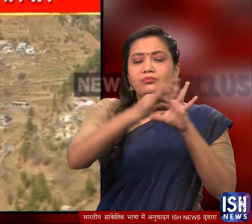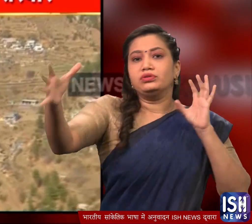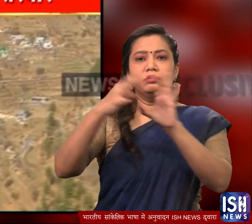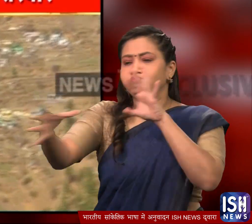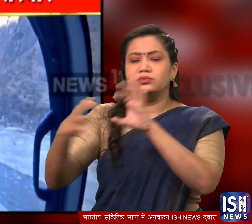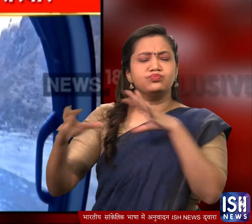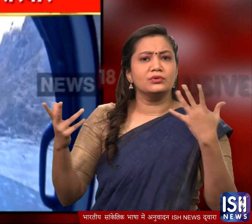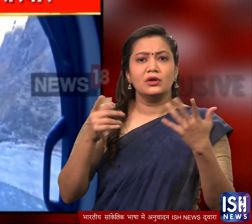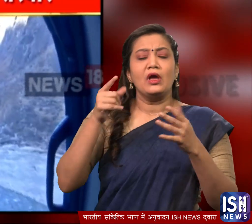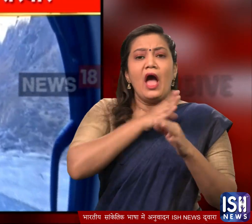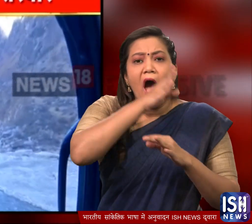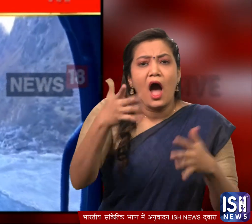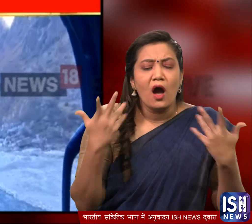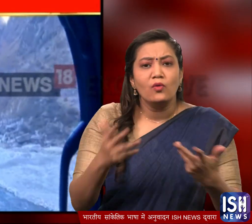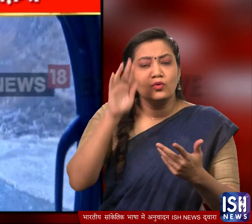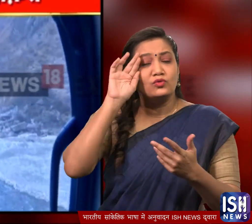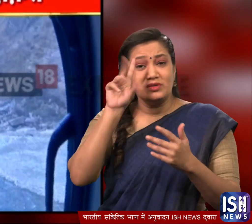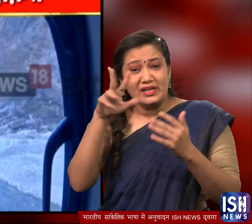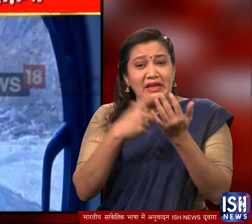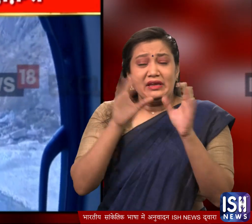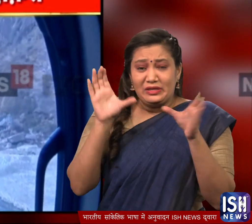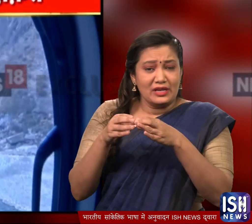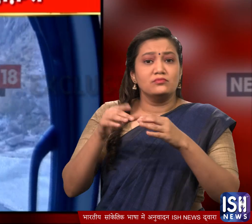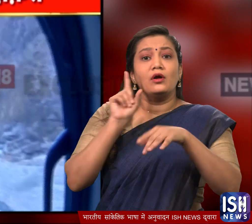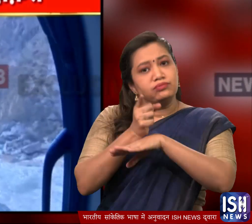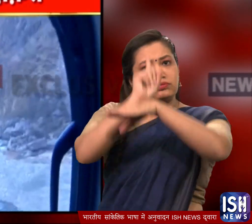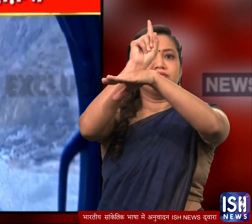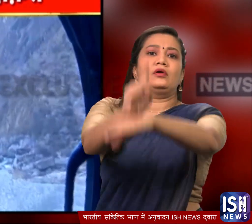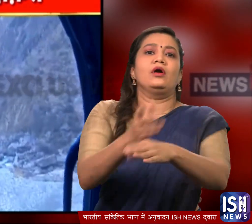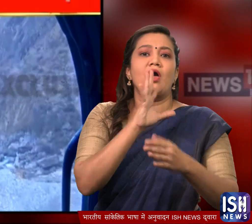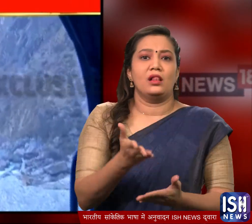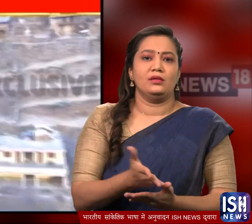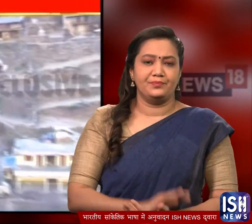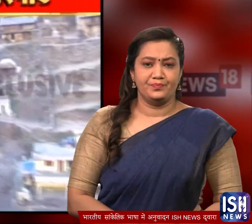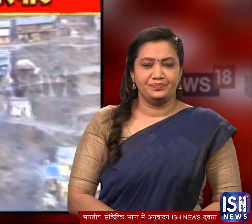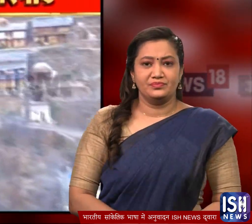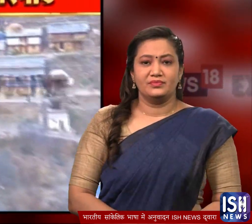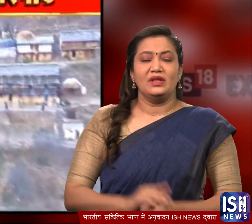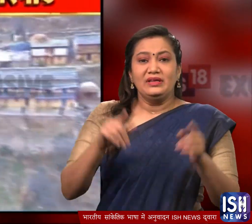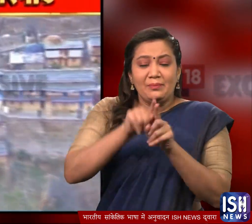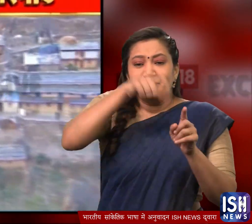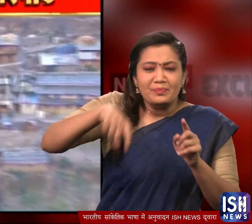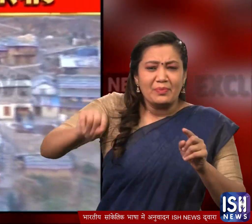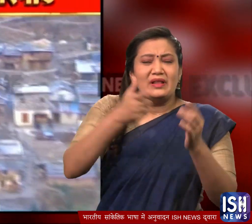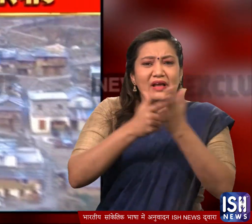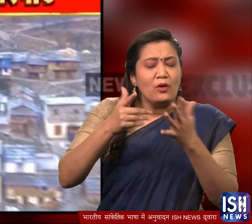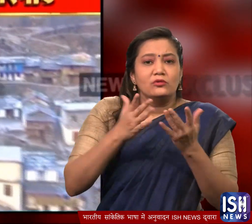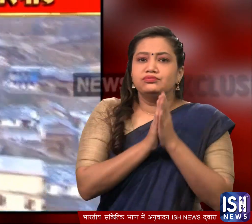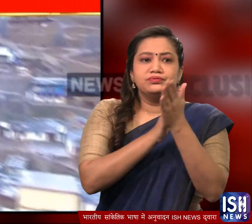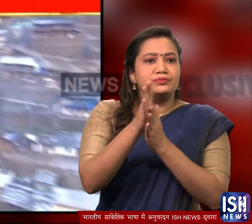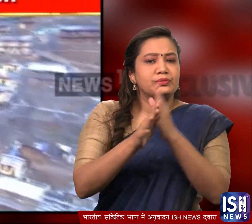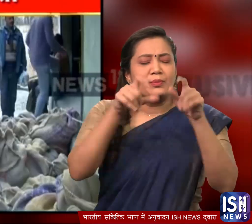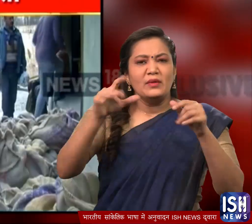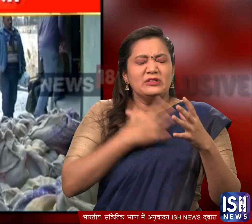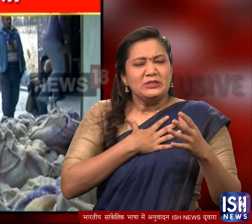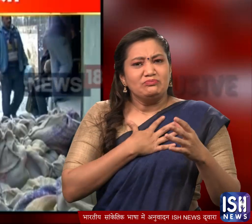को अलग थलग कर दिया और वहां तक पहुंचने के लिए न्यूज़ 18 की टीम को भी हेलीकॉप्टर से ही जाना पड़ा। इस दौरान सैलाब के सदमे से कई गांव वीरान